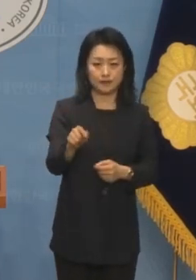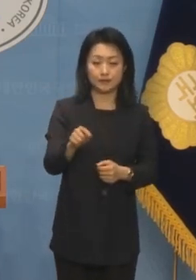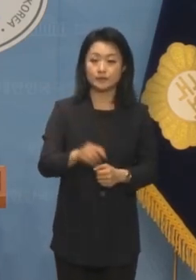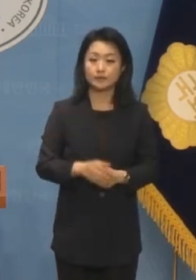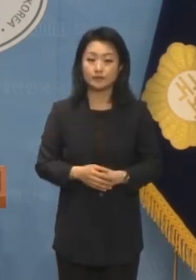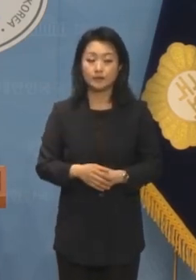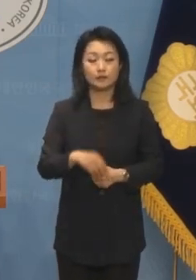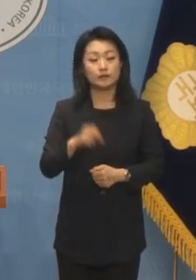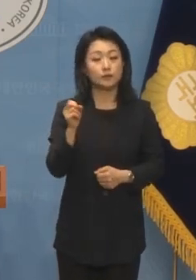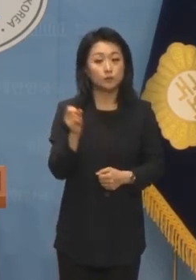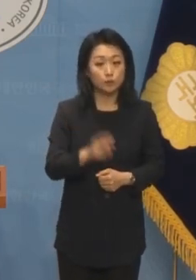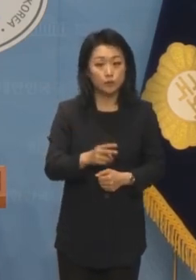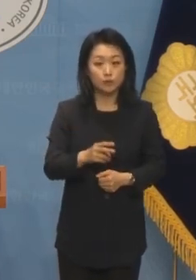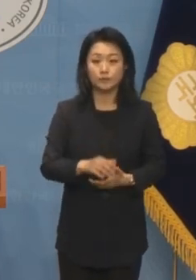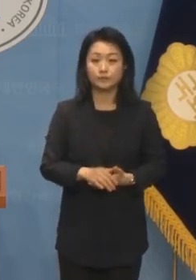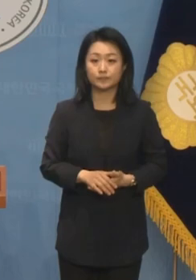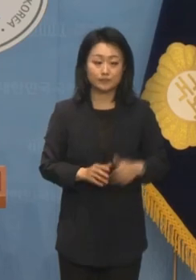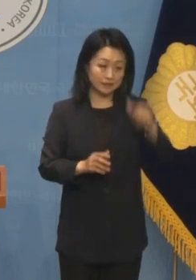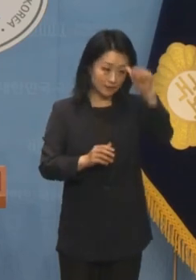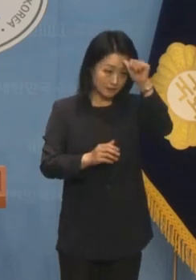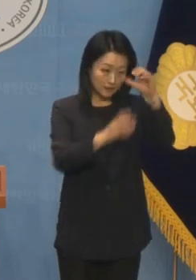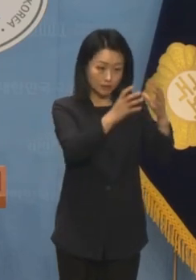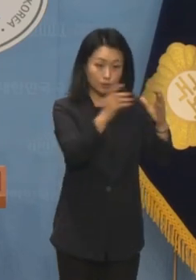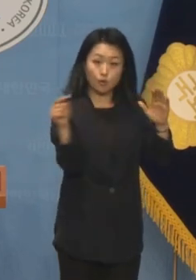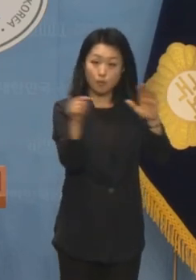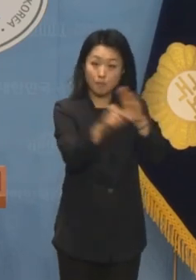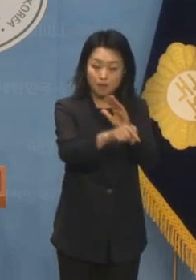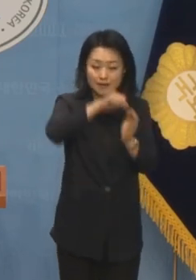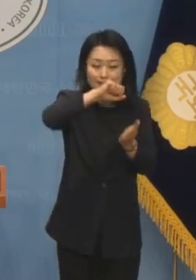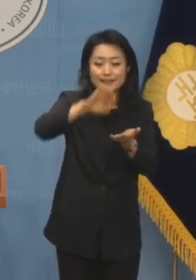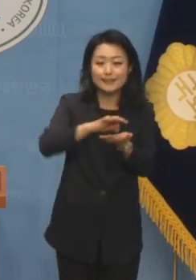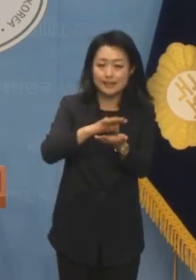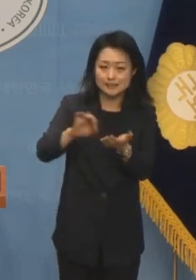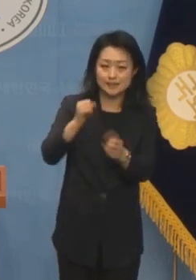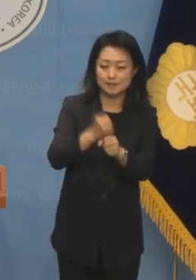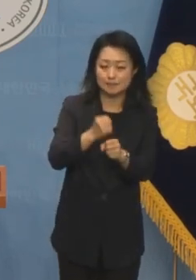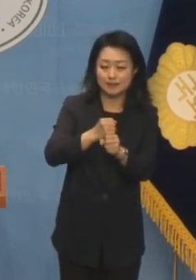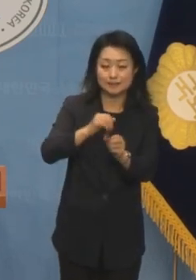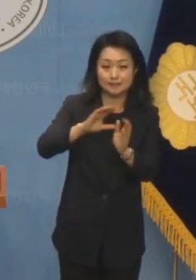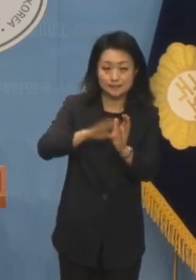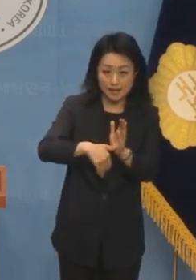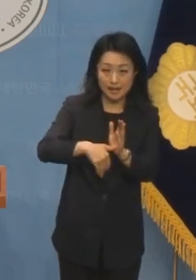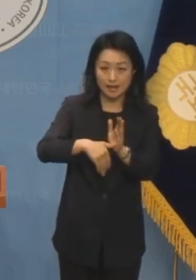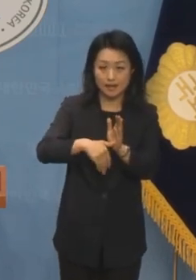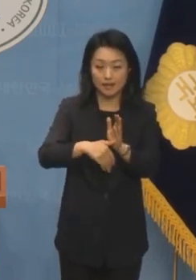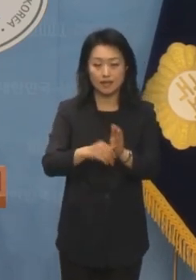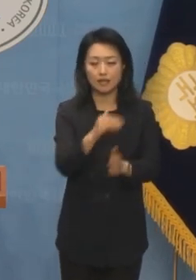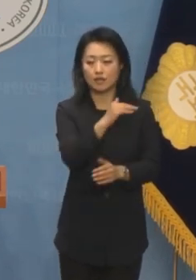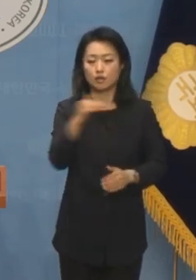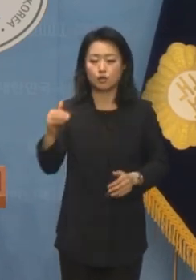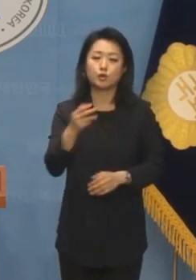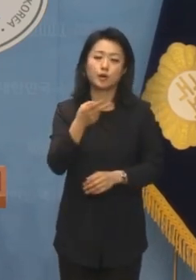이뿐만이 아닙니다. 인도 방문을 위한 예산을 배정하는 절차에도 원칙이 없었습니다.